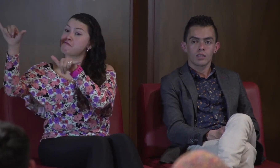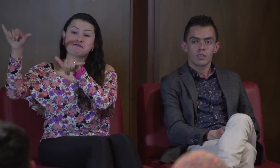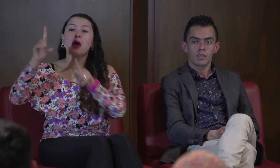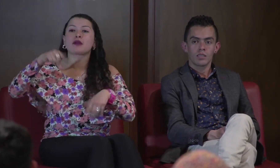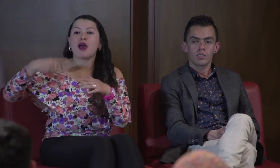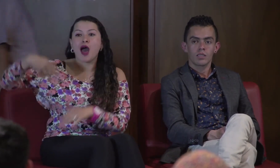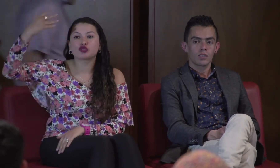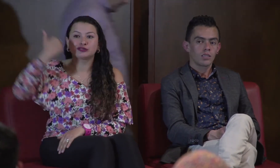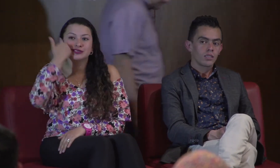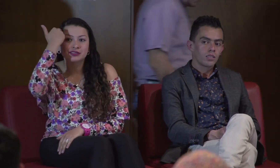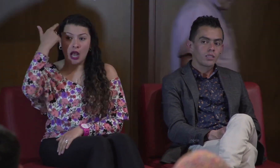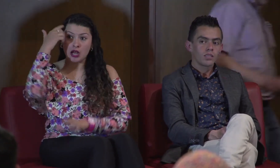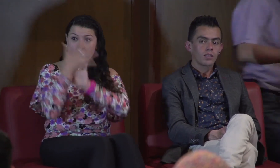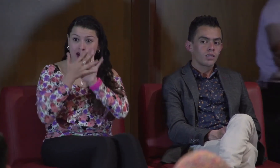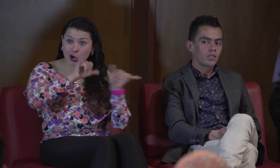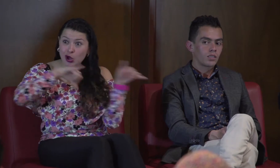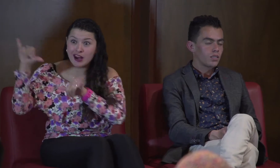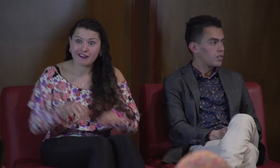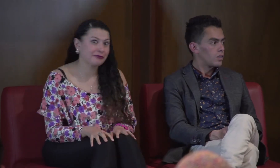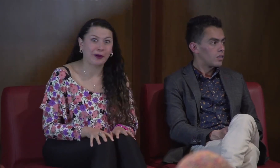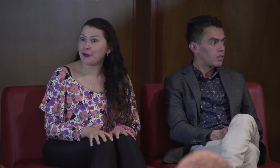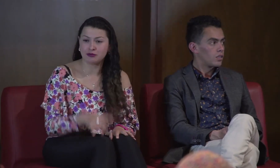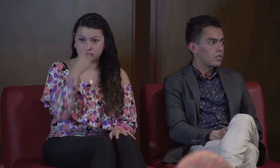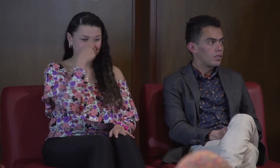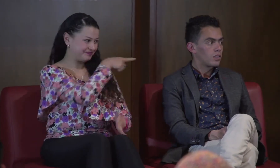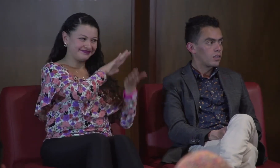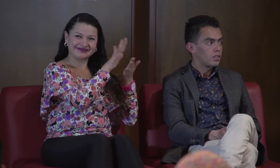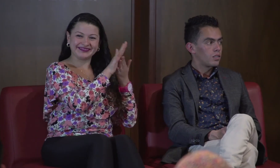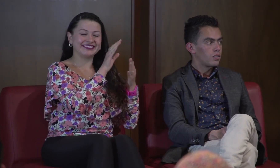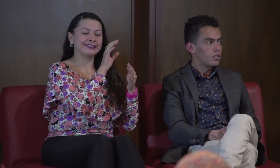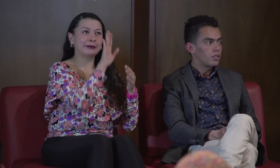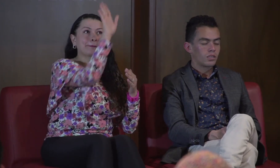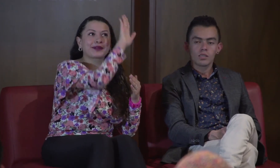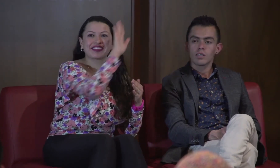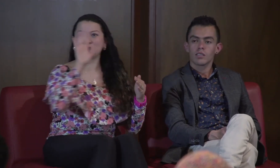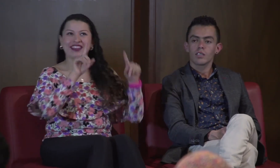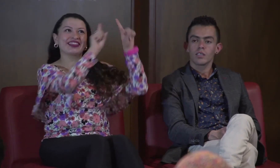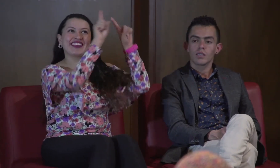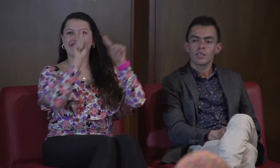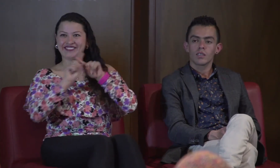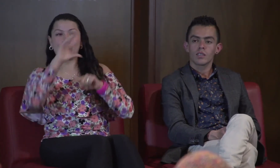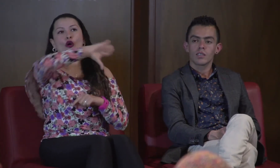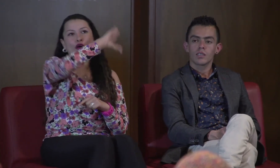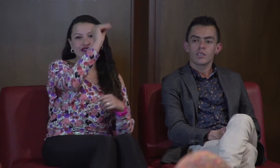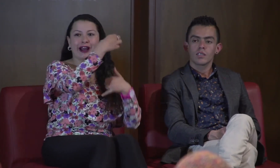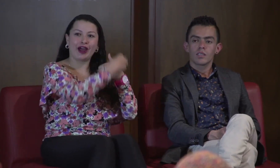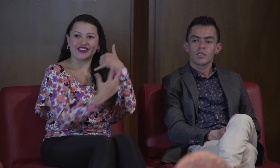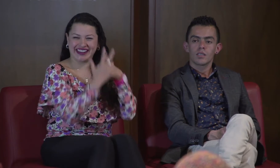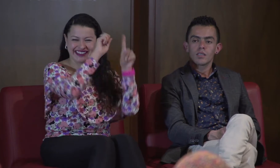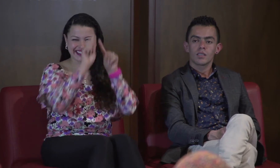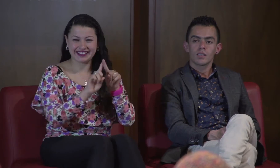trasciende en la educación. No todas las personas sordas tienen la misma interacción con la educación. También es un asunto